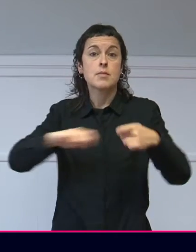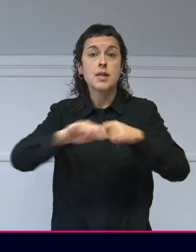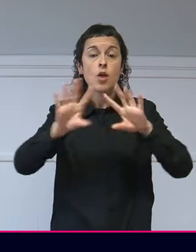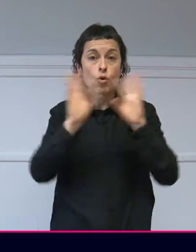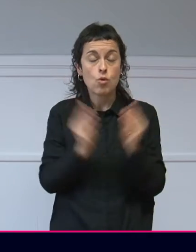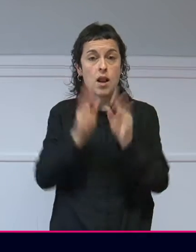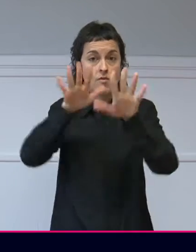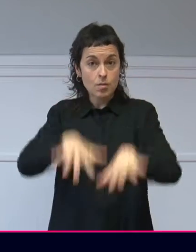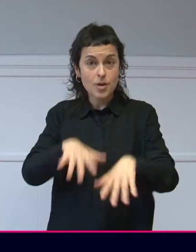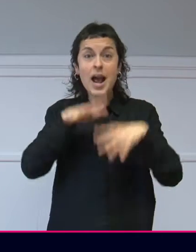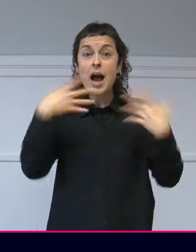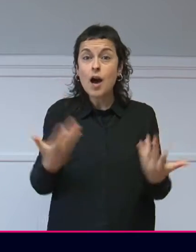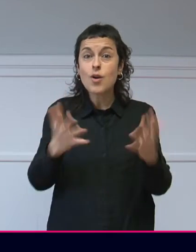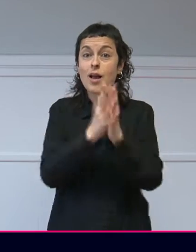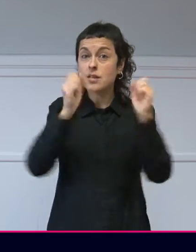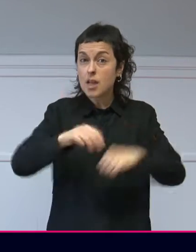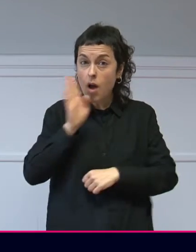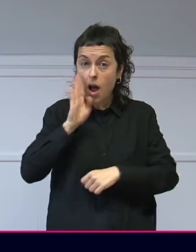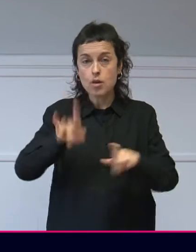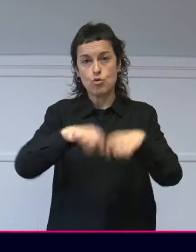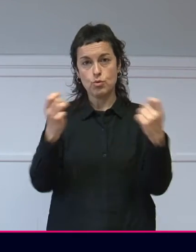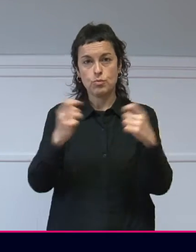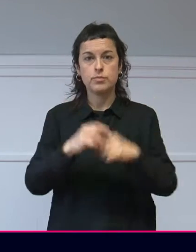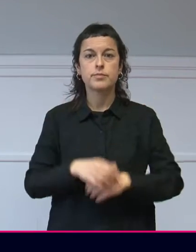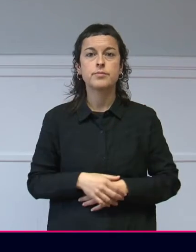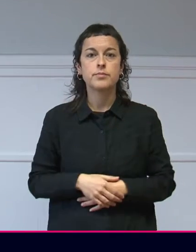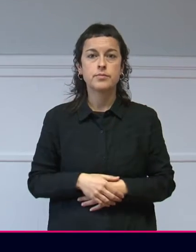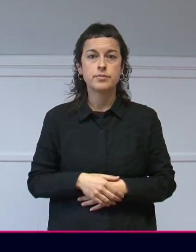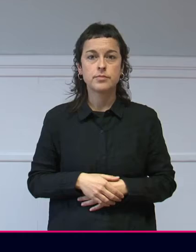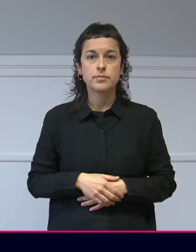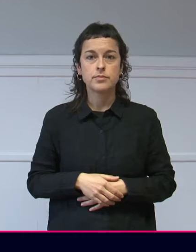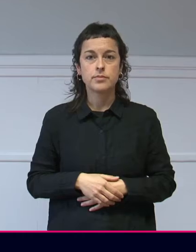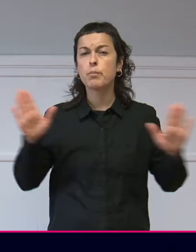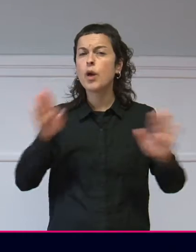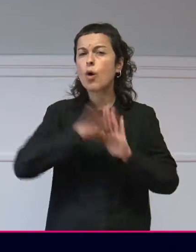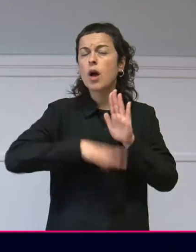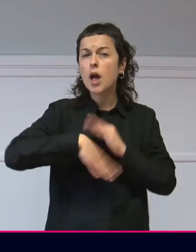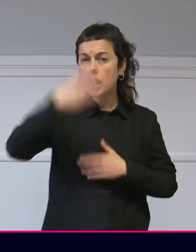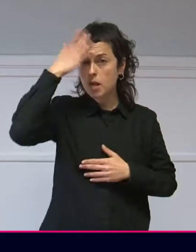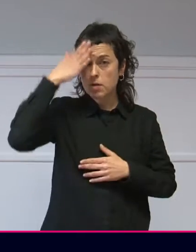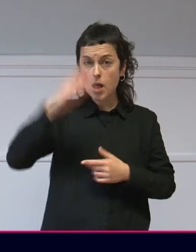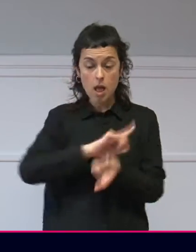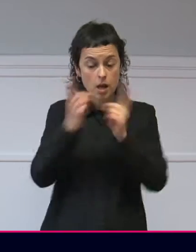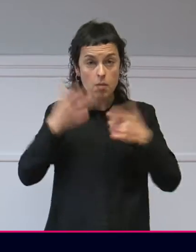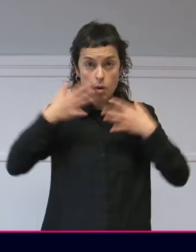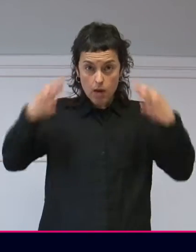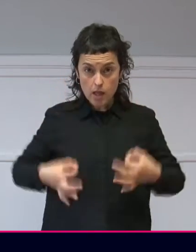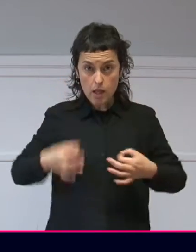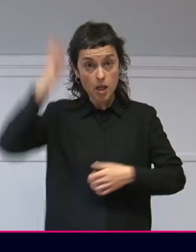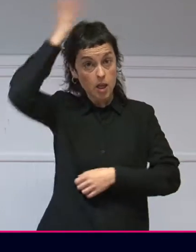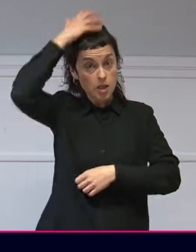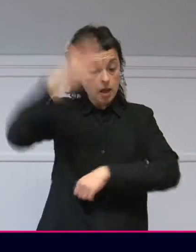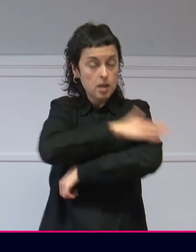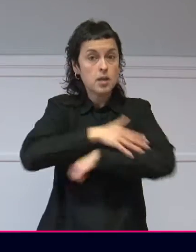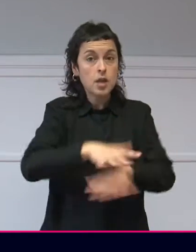komertzialak eta nazioarteko erakundeak ugaritu zituen adostasun hura. Baino, agenda ekonomikoa aldatzen ari alda benetan?